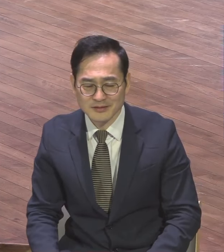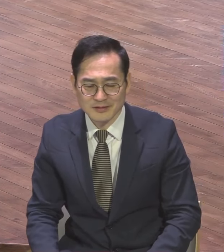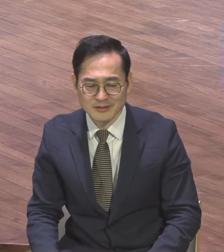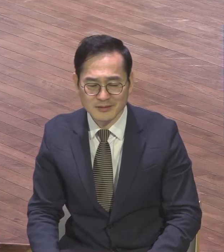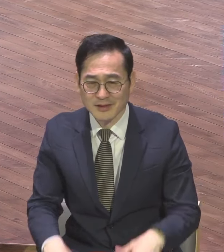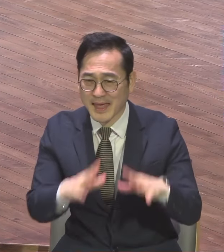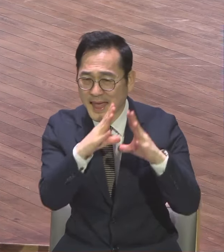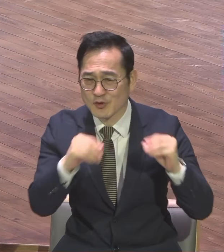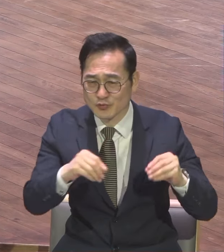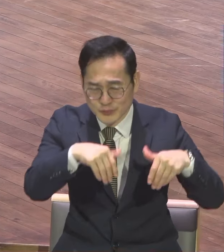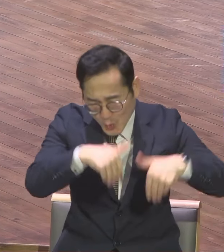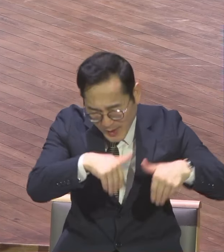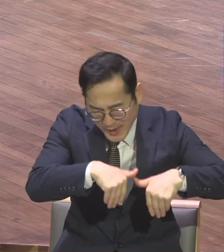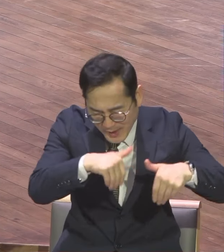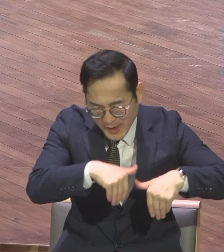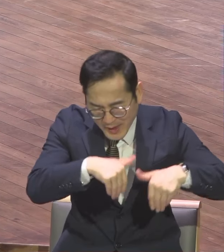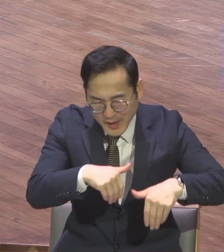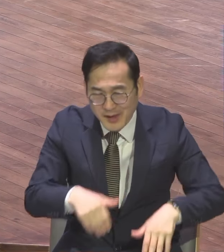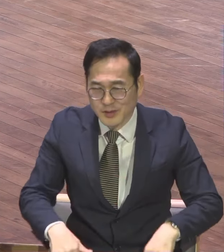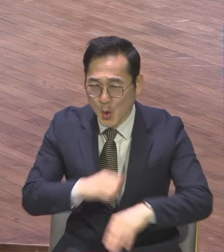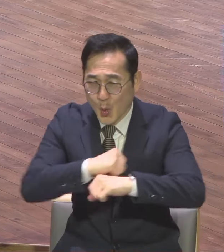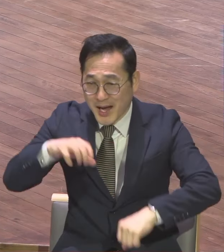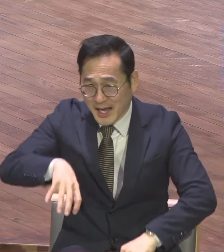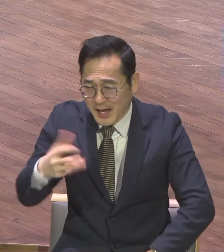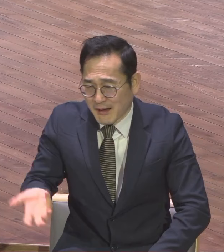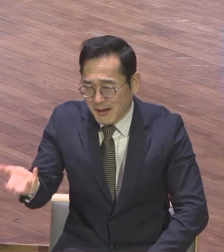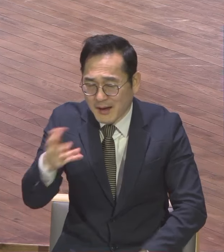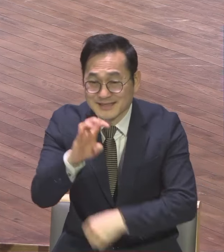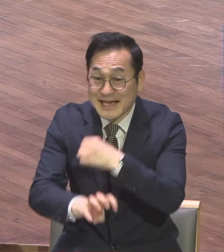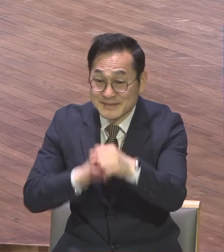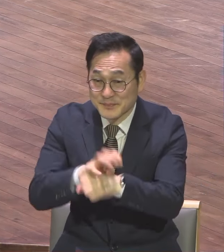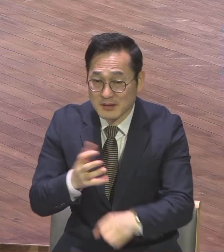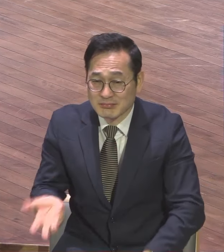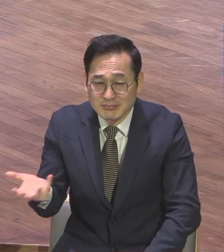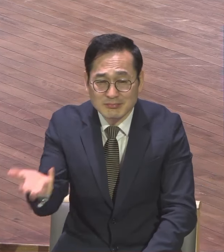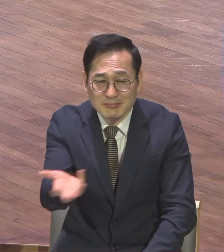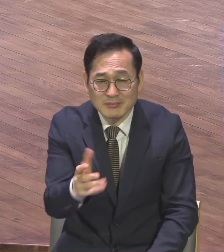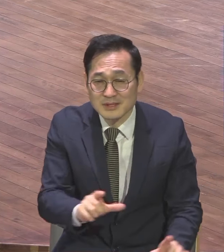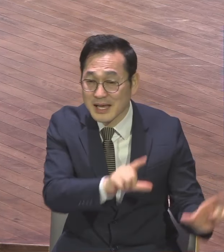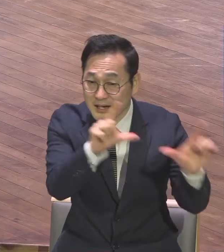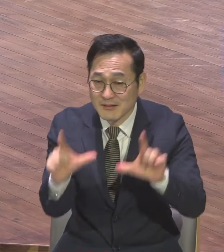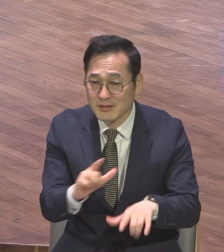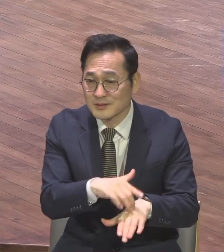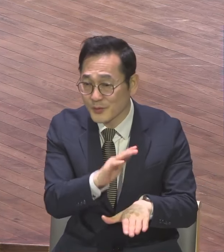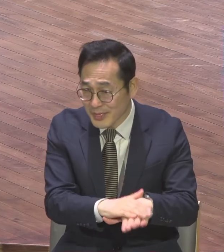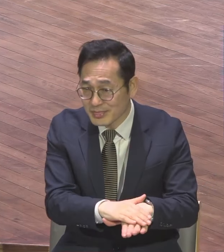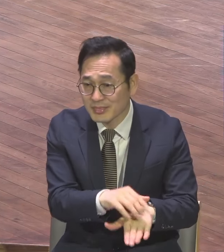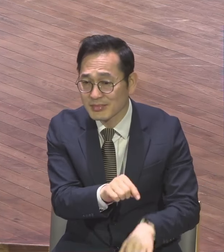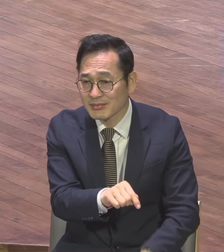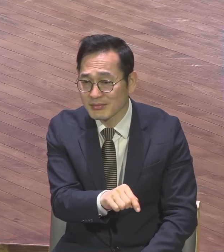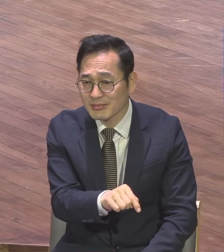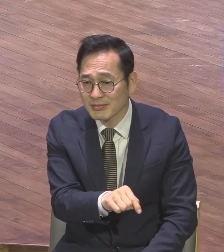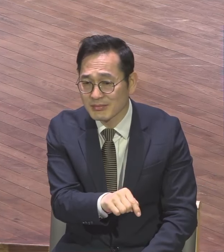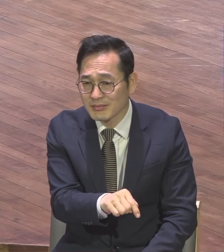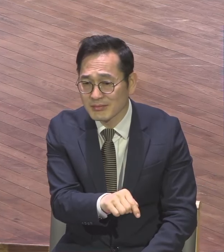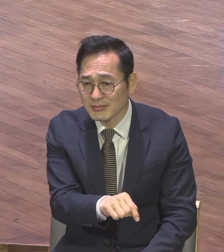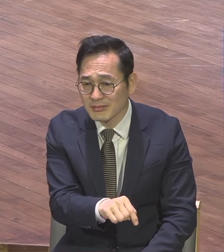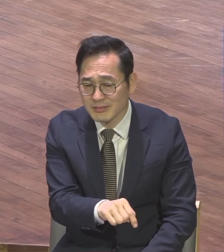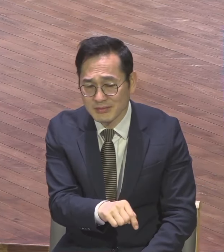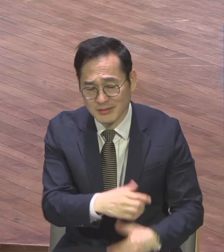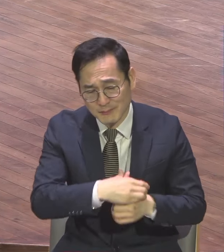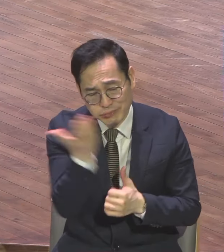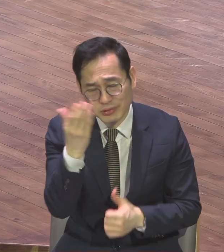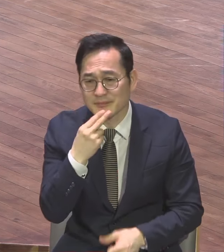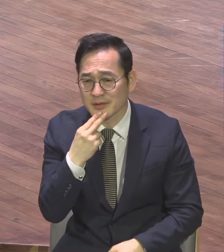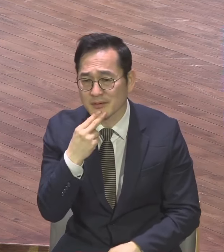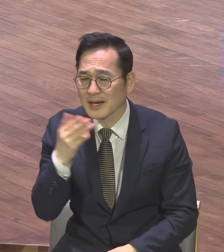애굽 건성, 노예 건성, 또 광야 40년 예전부터 광야 건성, 이 건성 그대로 가지고 있어. 가나안